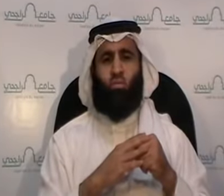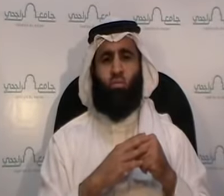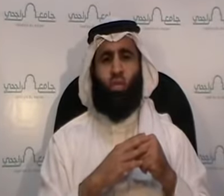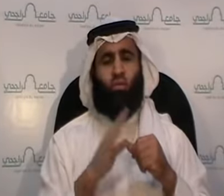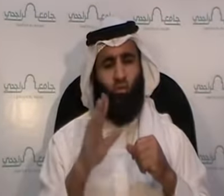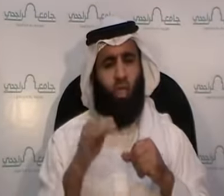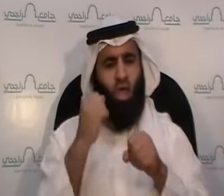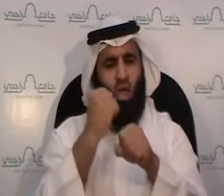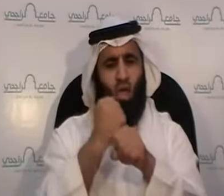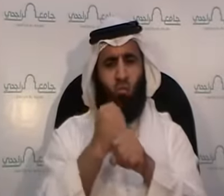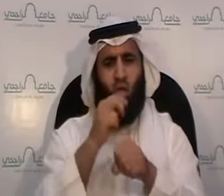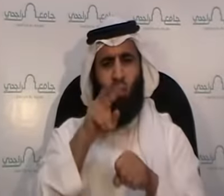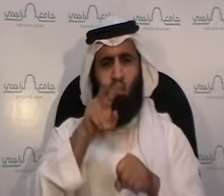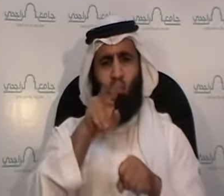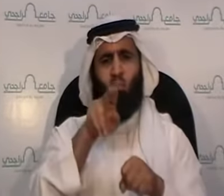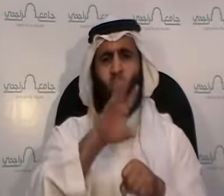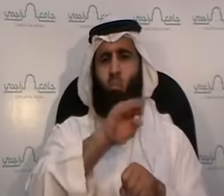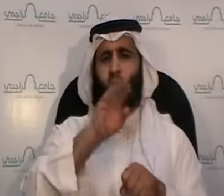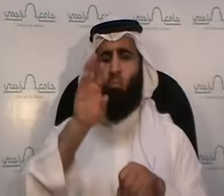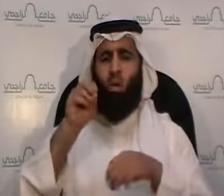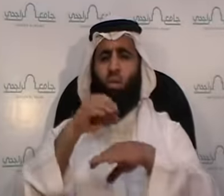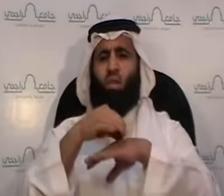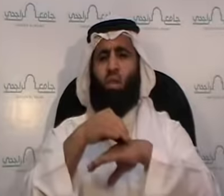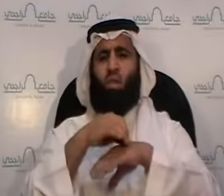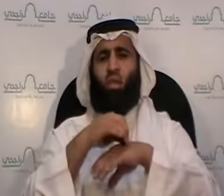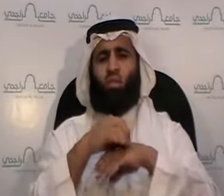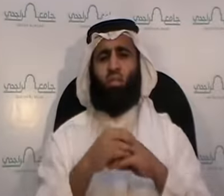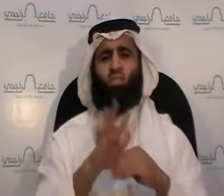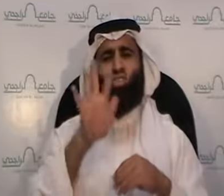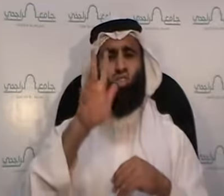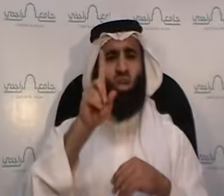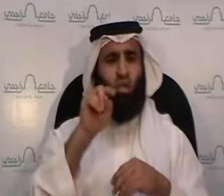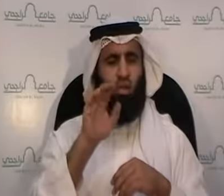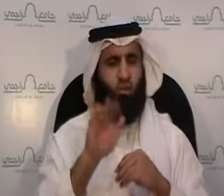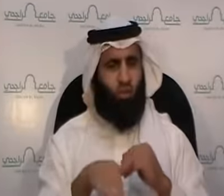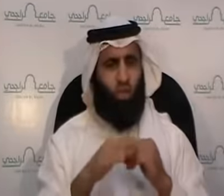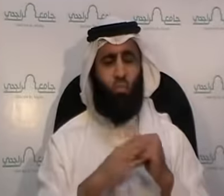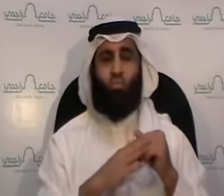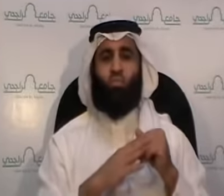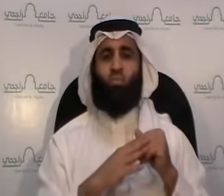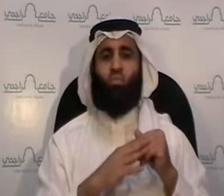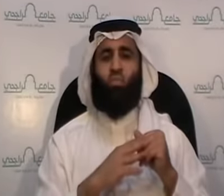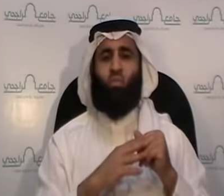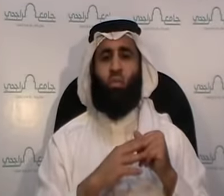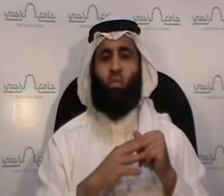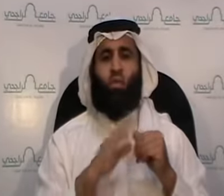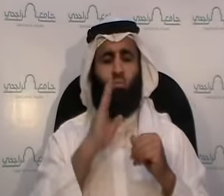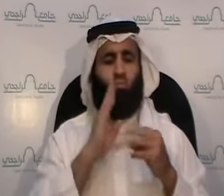عملية عما في بعض الناس من جانب شر، وإنه حين تنتكس طبيعته ويغتال